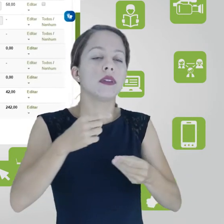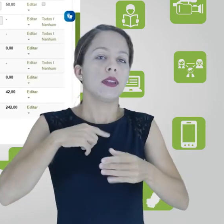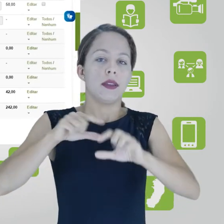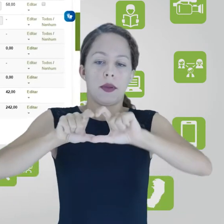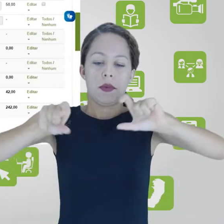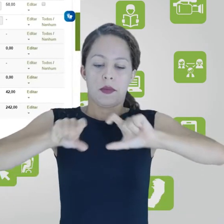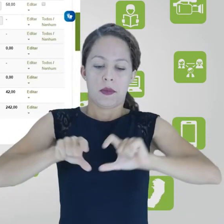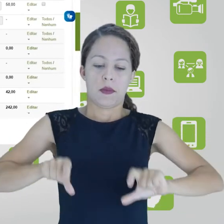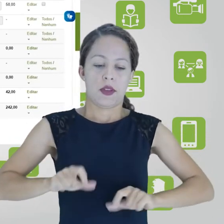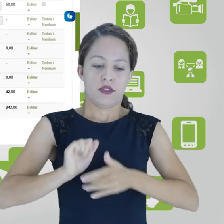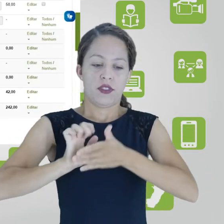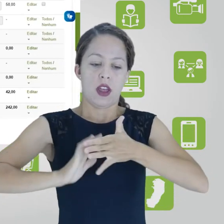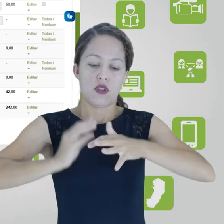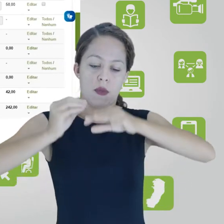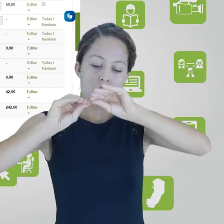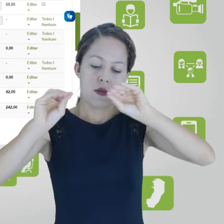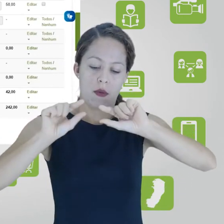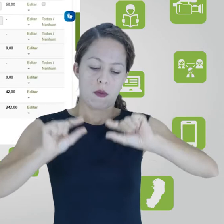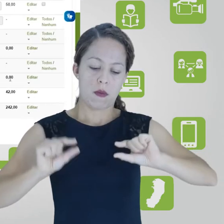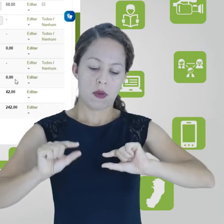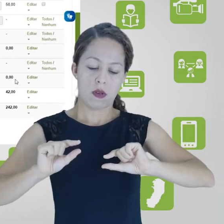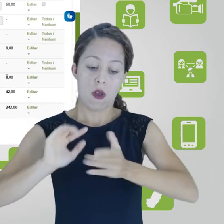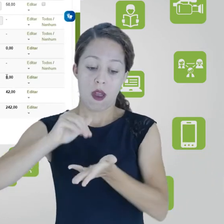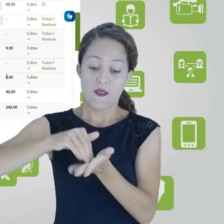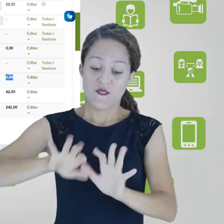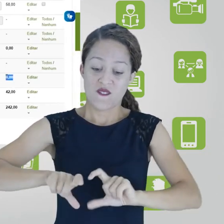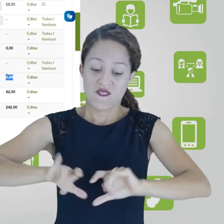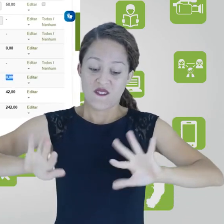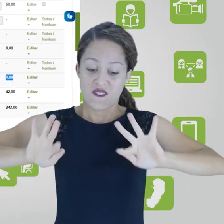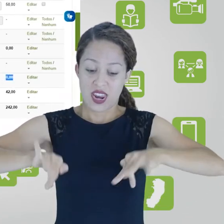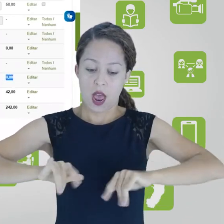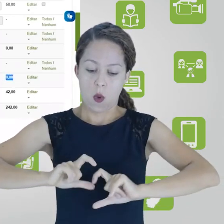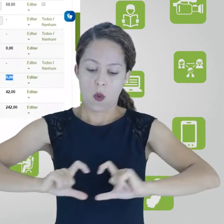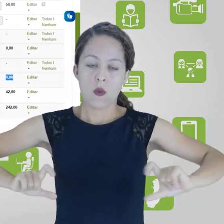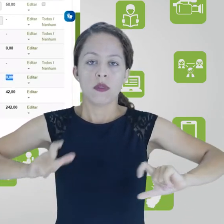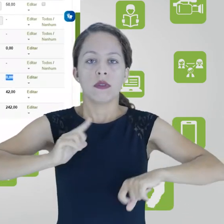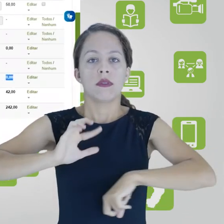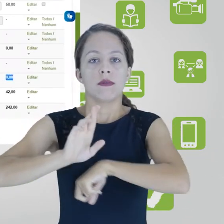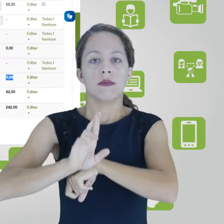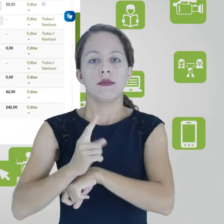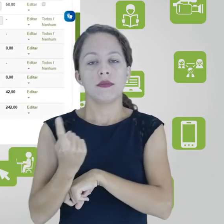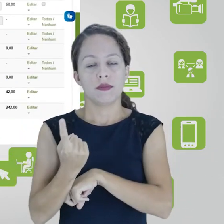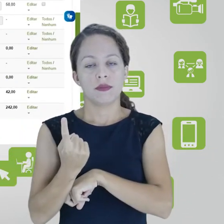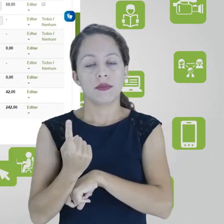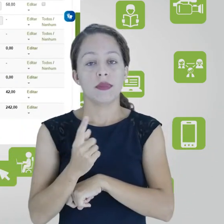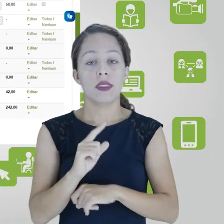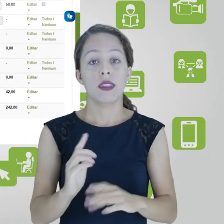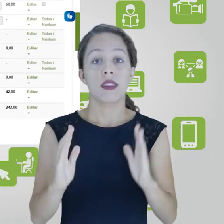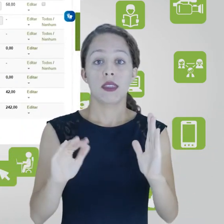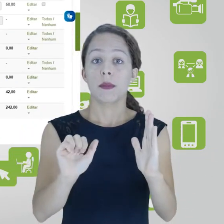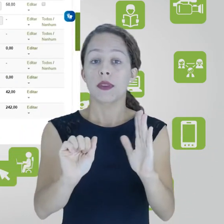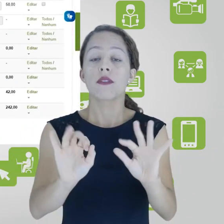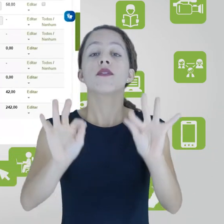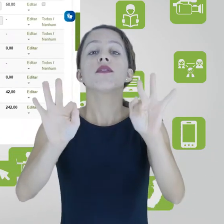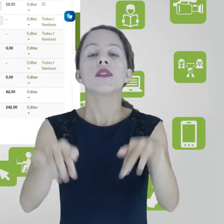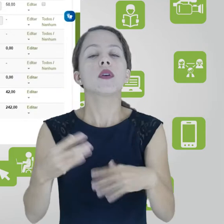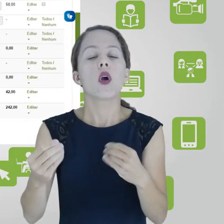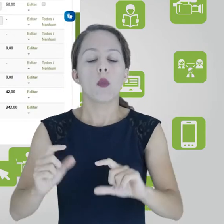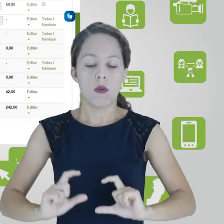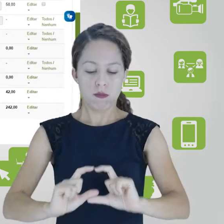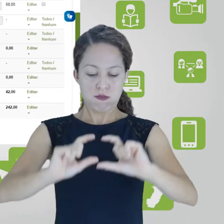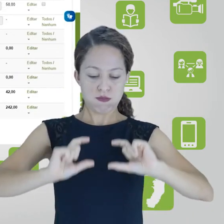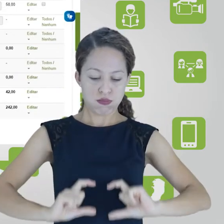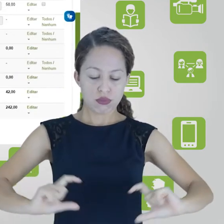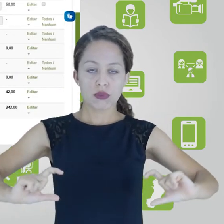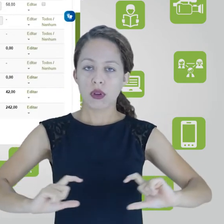em recuperação 1, é uma soma, que por enquanto está zero. E aí, essa etapa A vai finalizar aqui, ó.